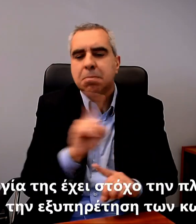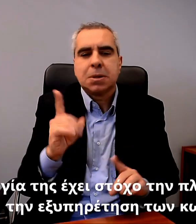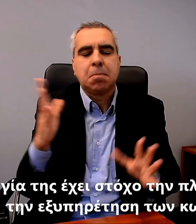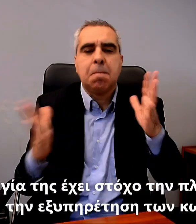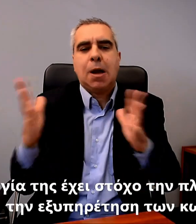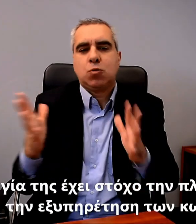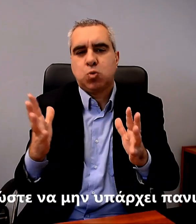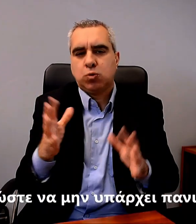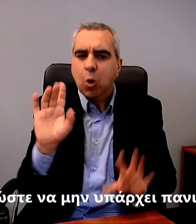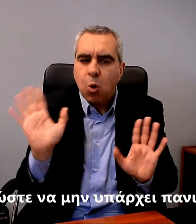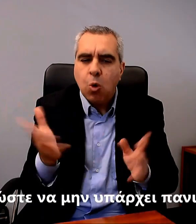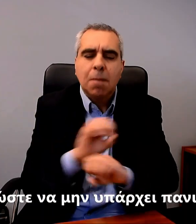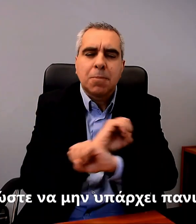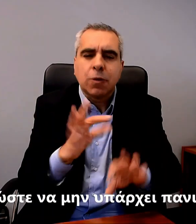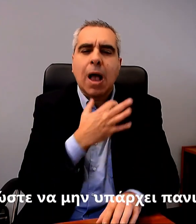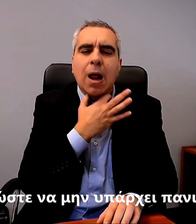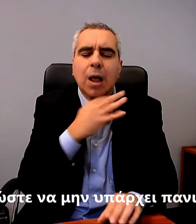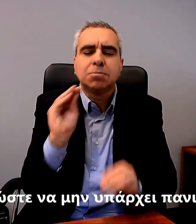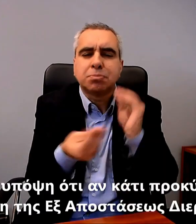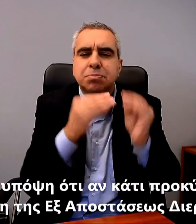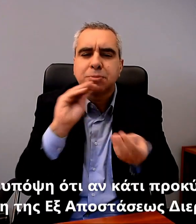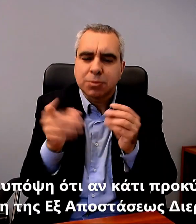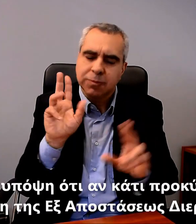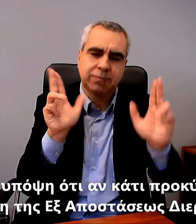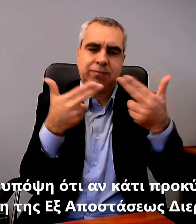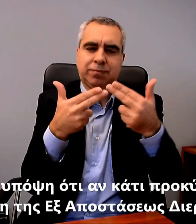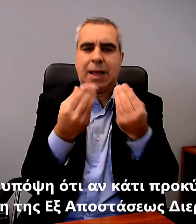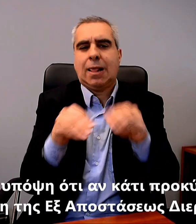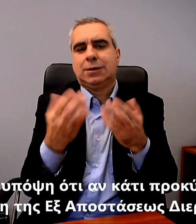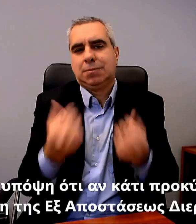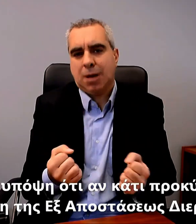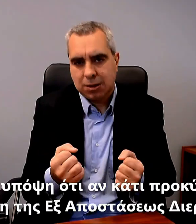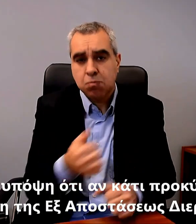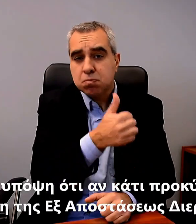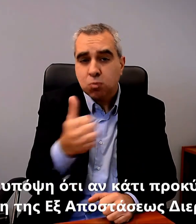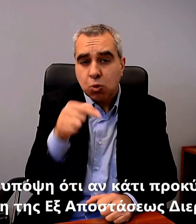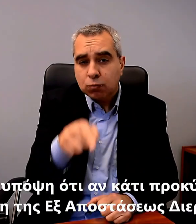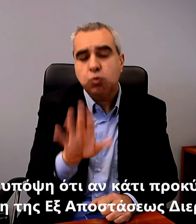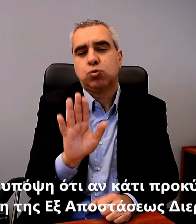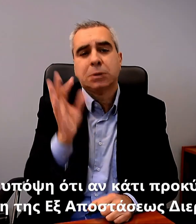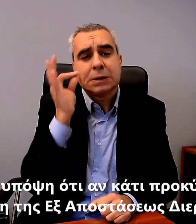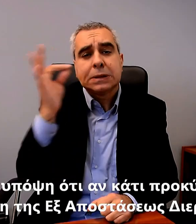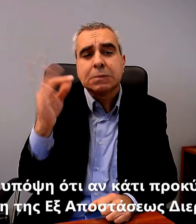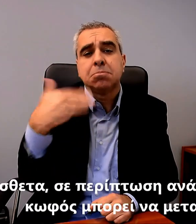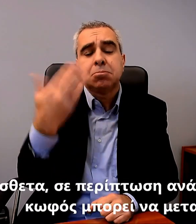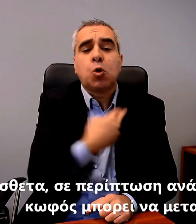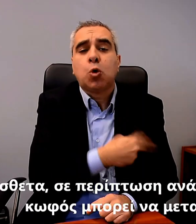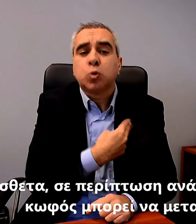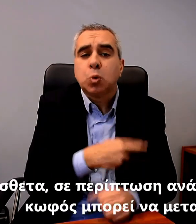των κοφών, ώστε να μην υπάρχει πανικός. Έχουμε υπόψη λοιπόν, αν κάτι προκύψει, ότι υπάρχει η λύση της εξ αποστάσεως διερμηνίας. Επιπρόσθετα, σε περίπτωση